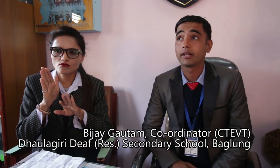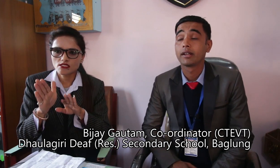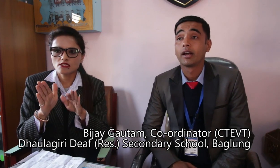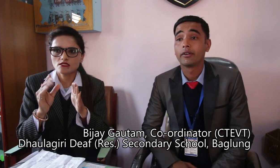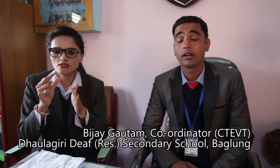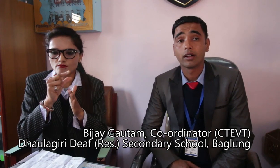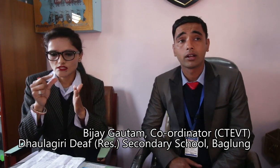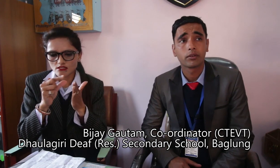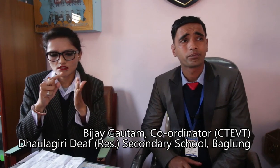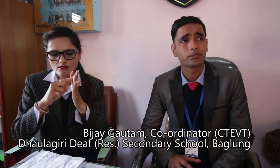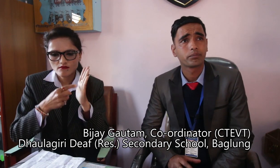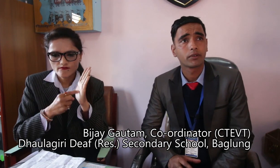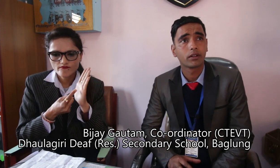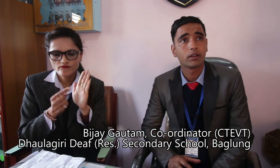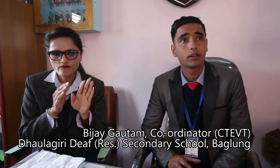कन्टेन्टहरू चाहिँ